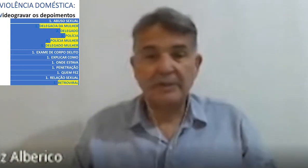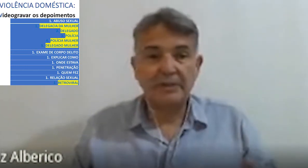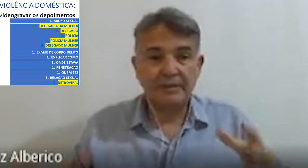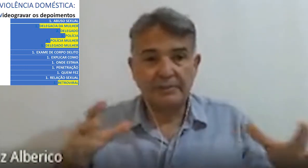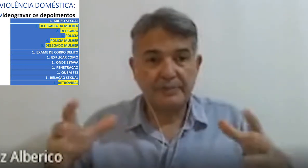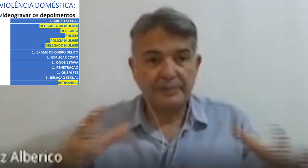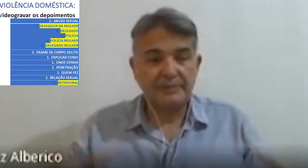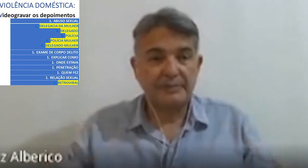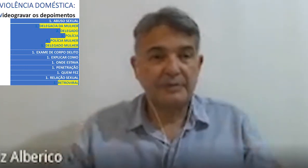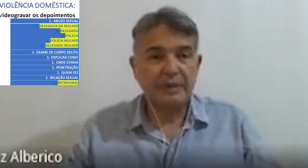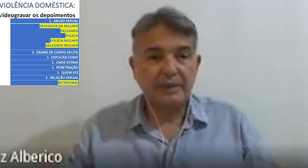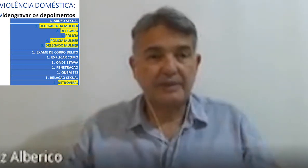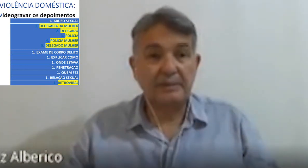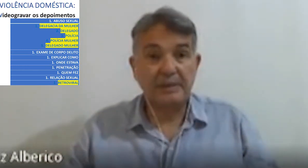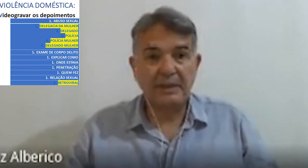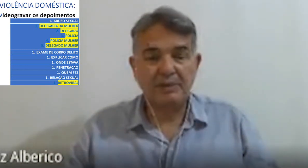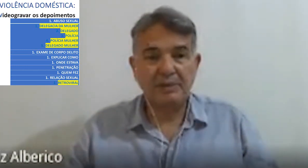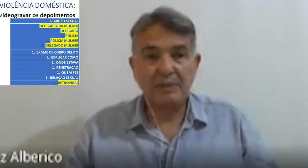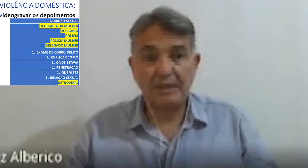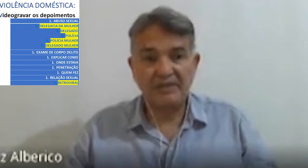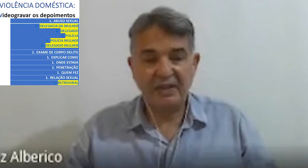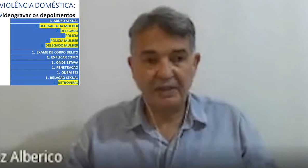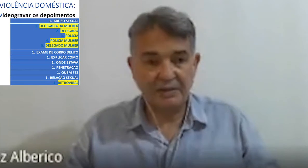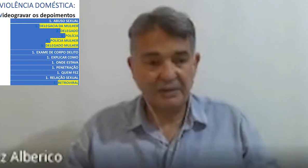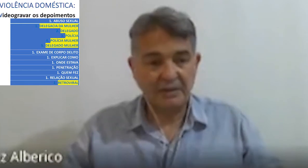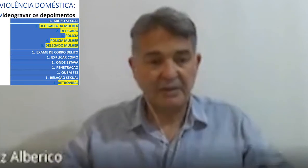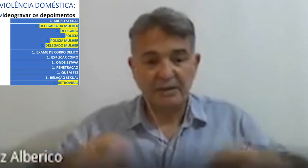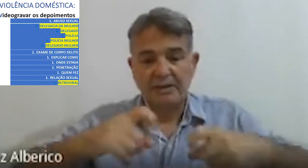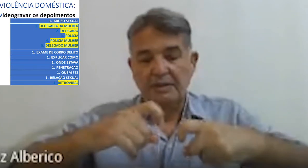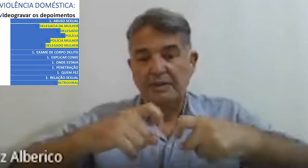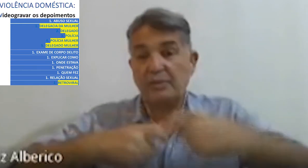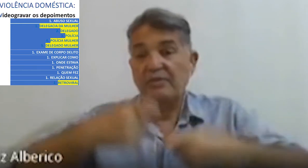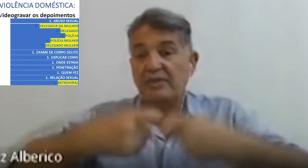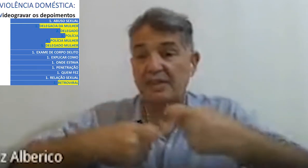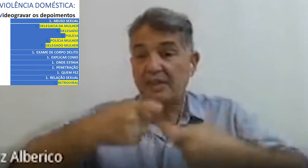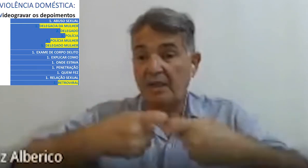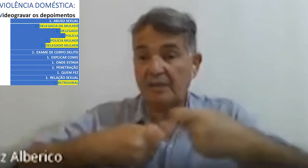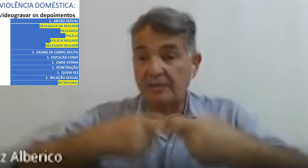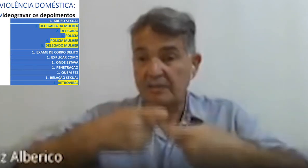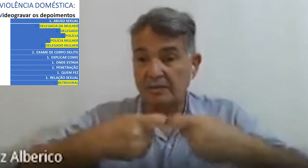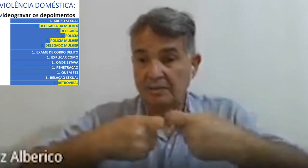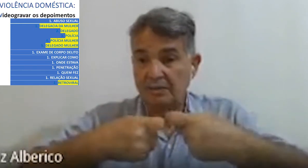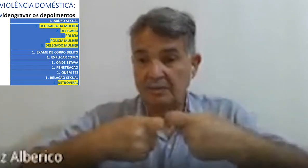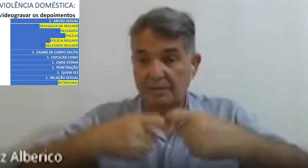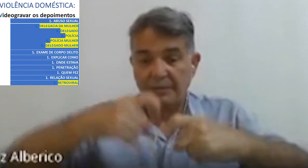poder dar essa percepção e essa diferença. Eu prefiro fazer deitado, em pé